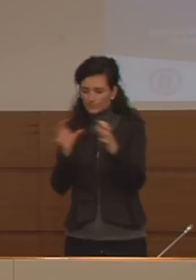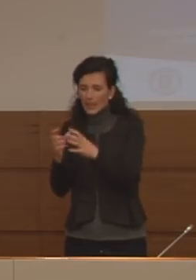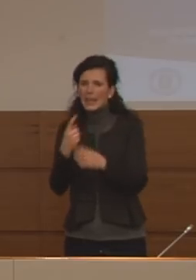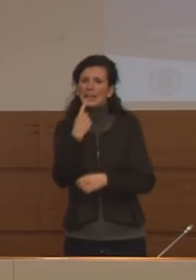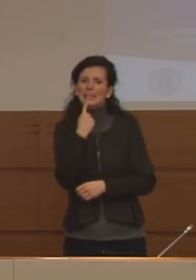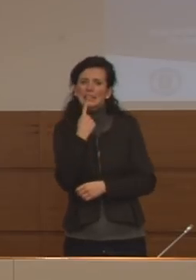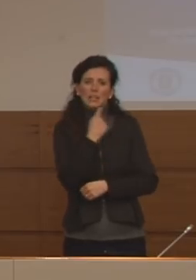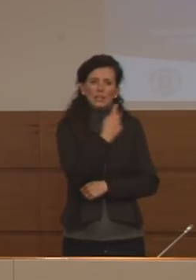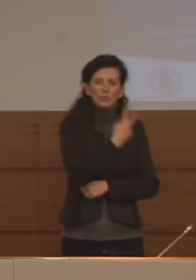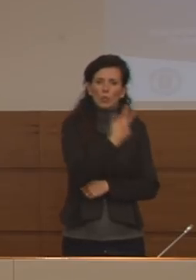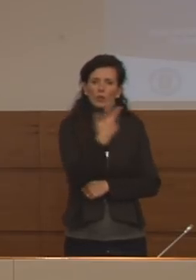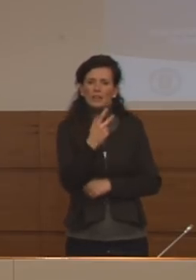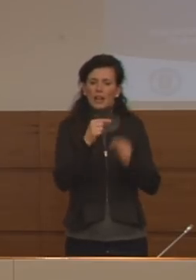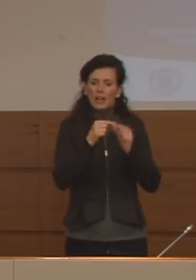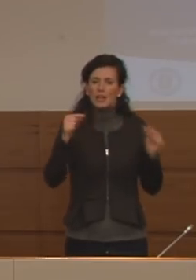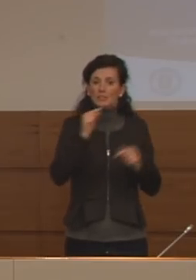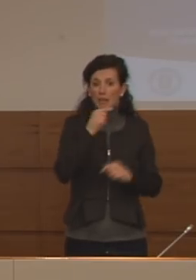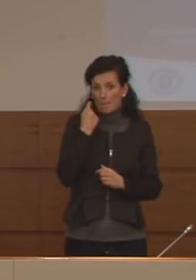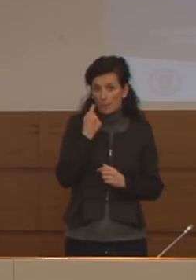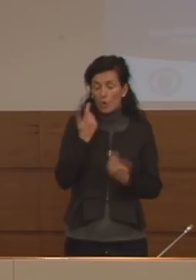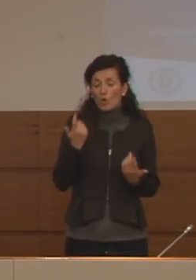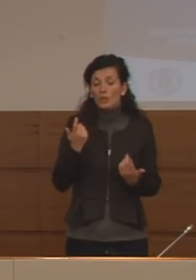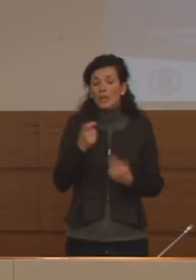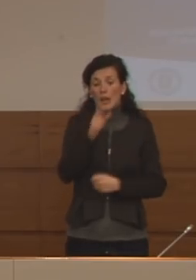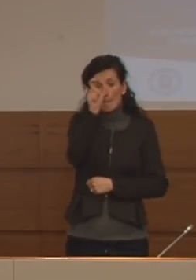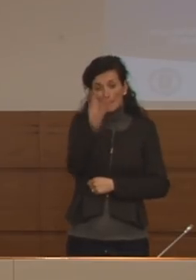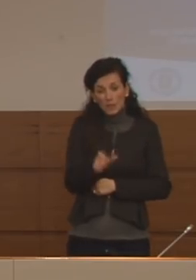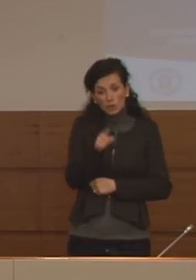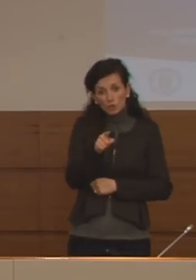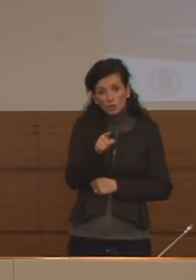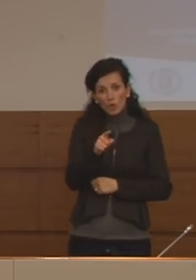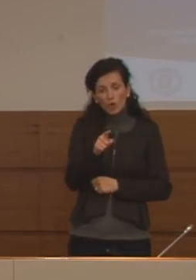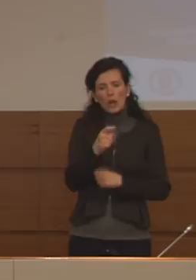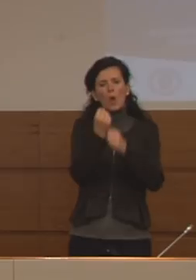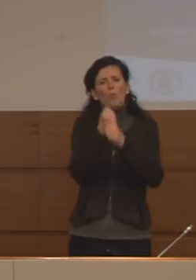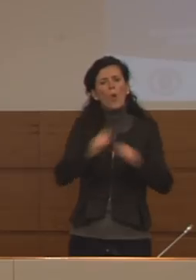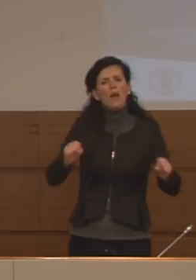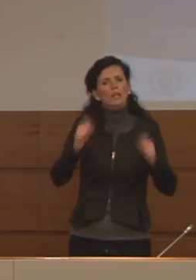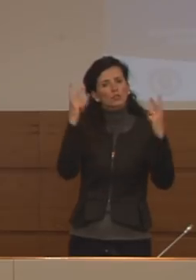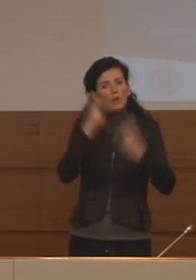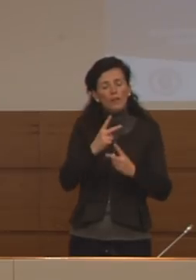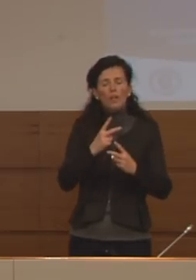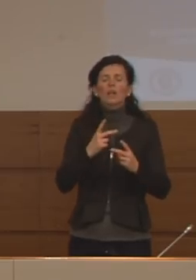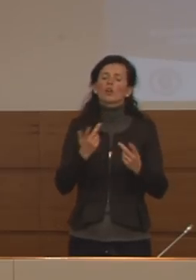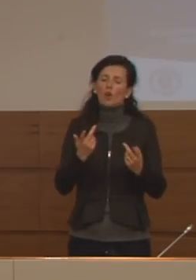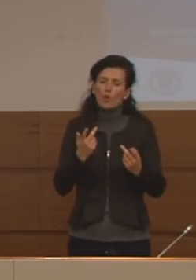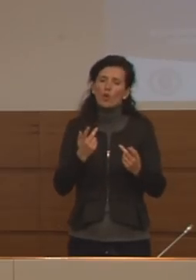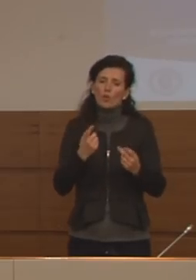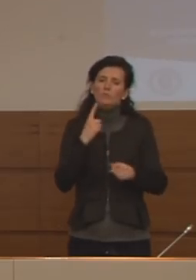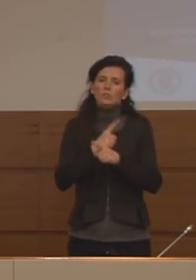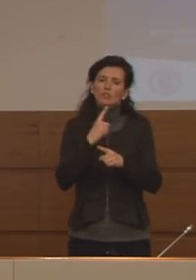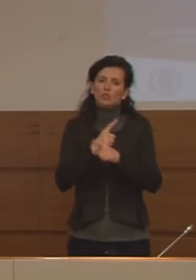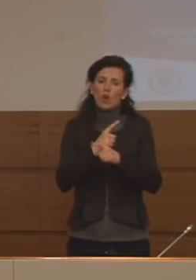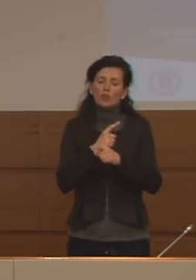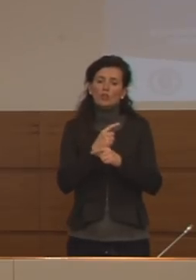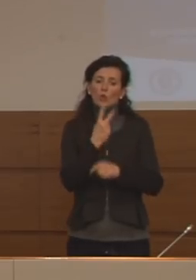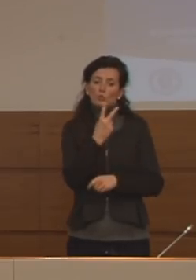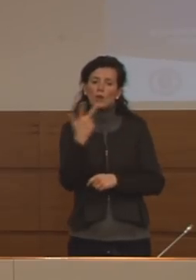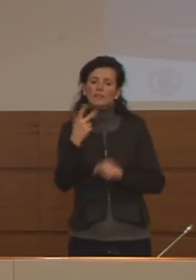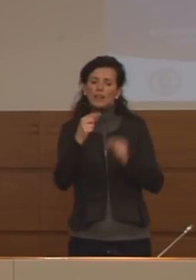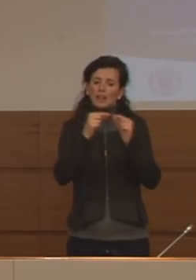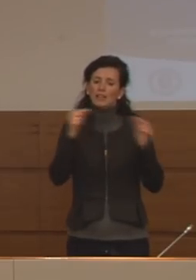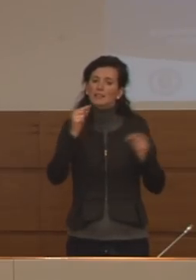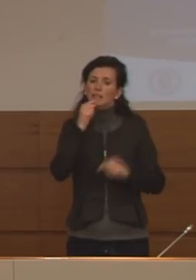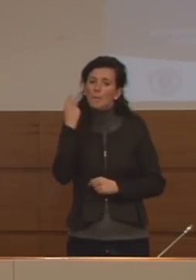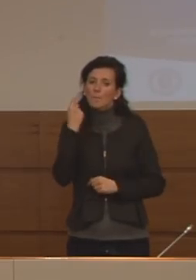per essere dichiarati guariti si devono fare due tamponi con esito negativo è